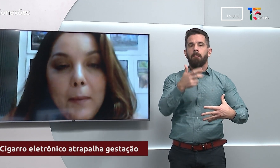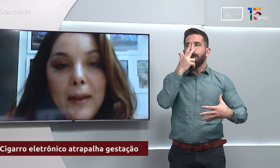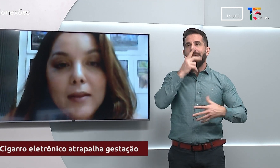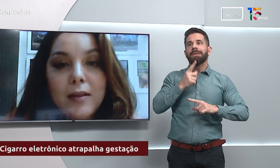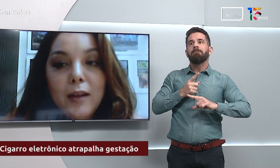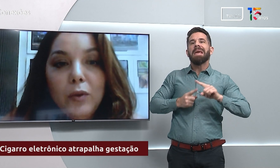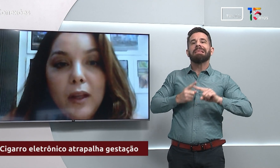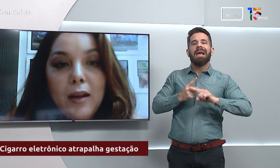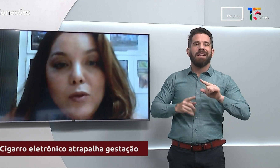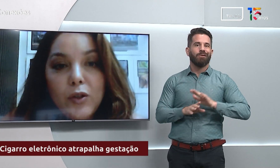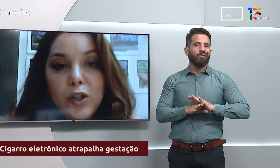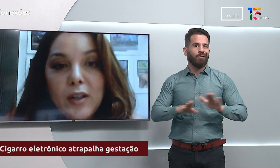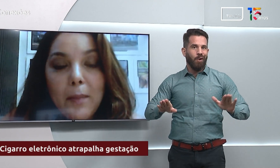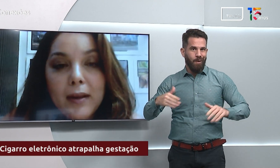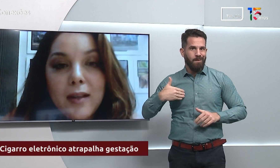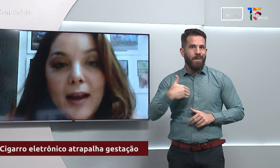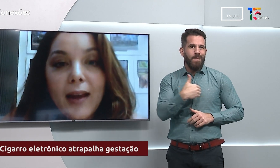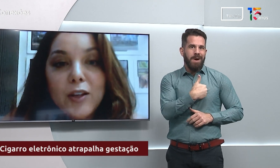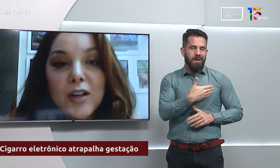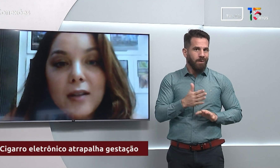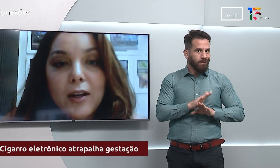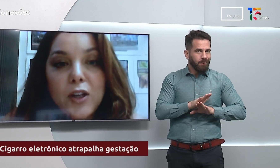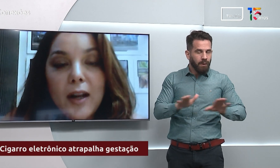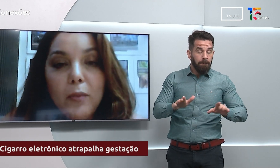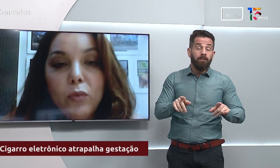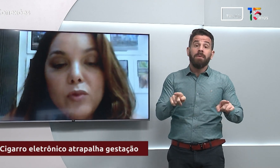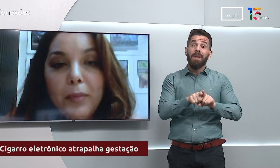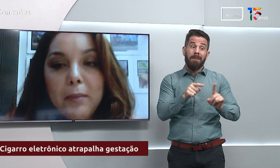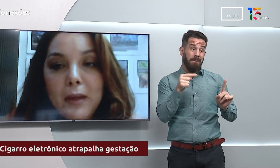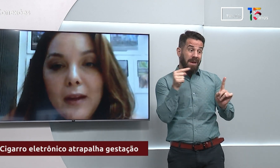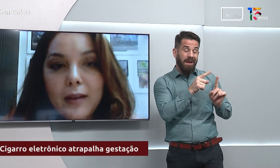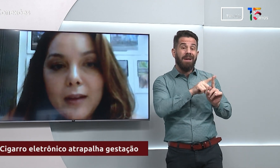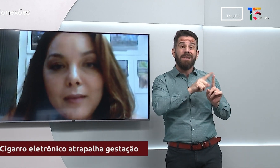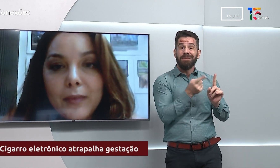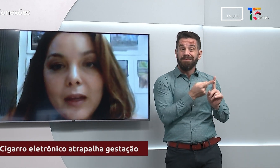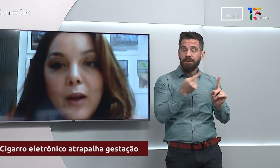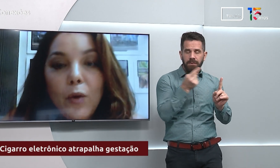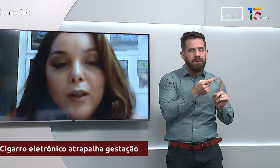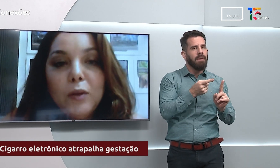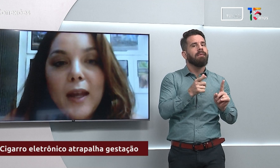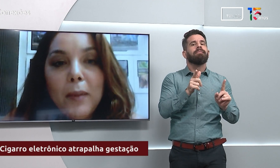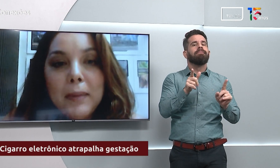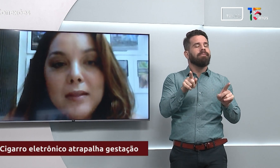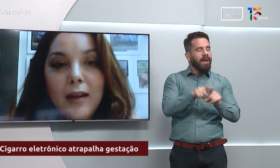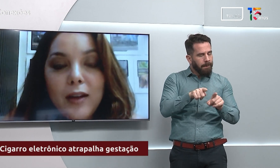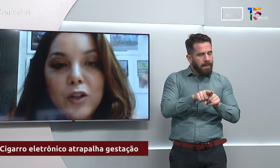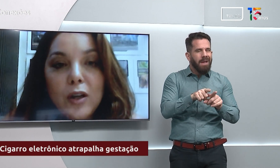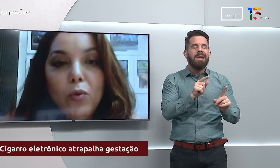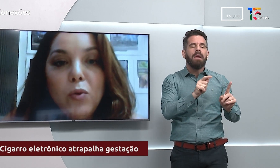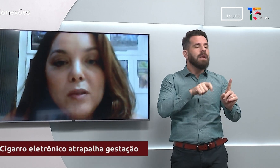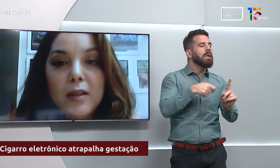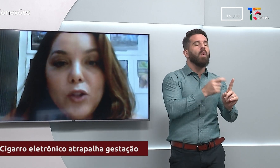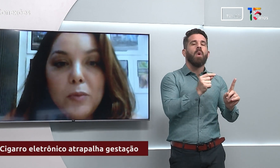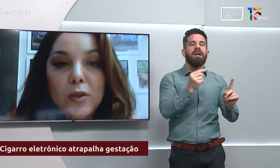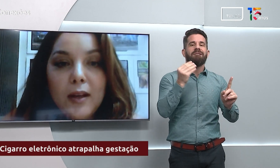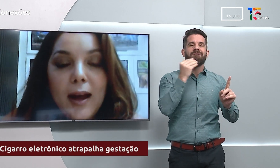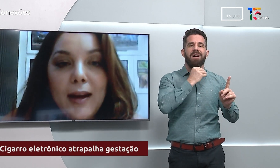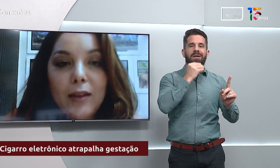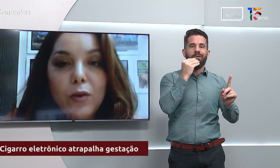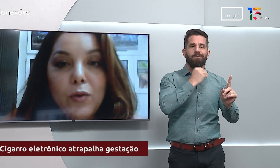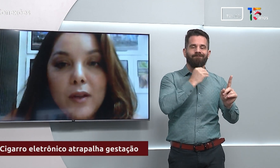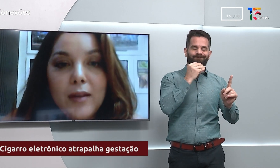as sequelas para esse bebê e a condição materna, ela se agrava muito, porque eu estou perdendo áreas de trocas gasosas que